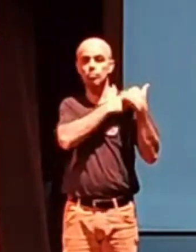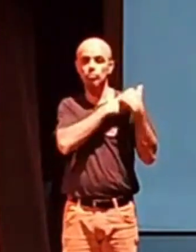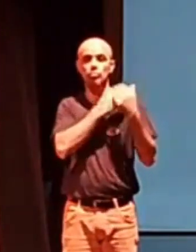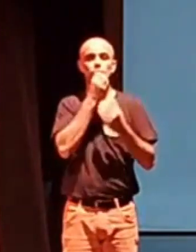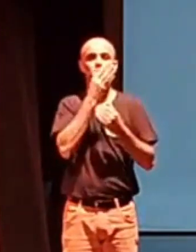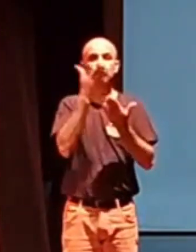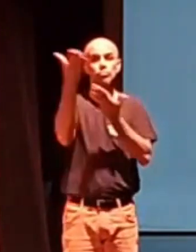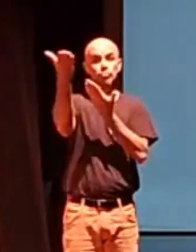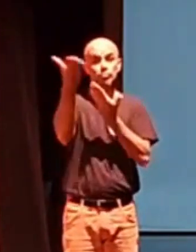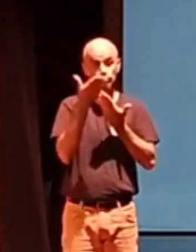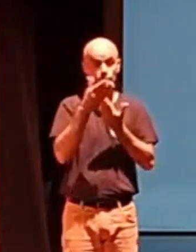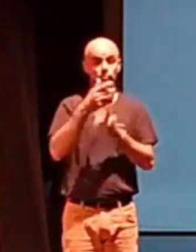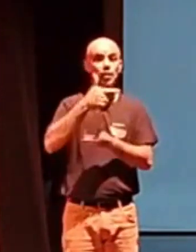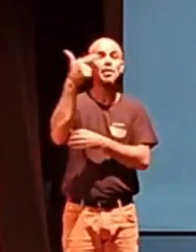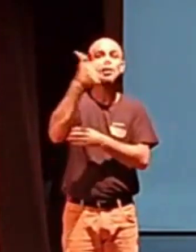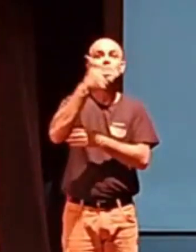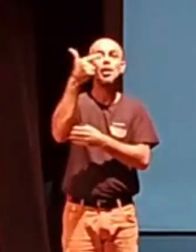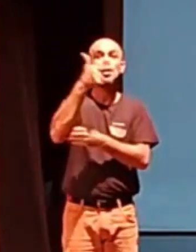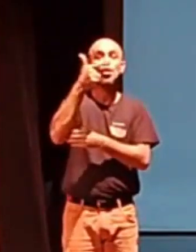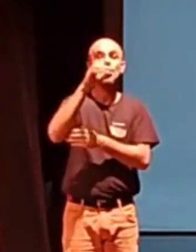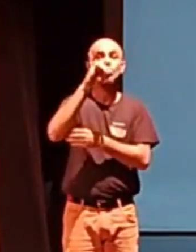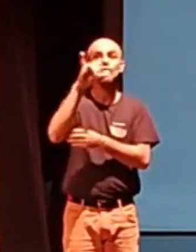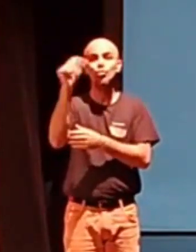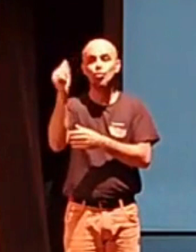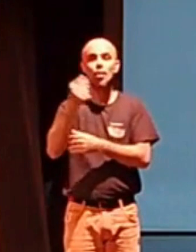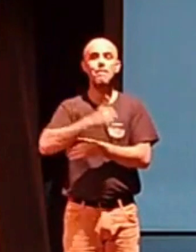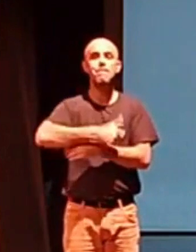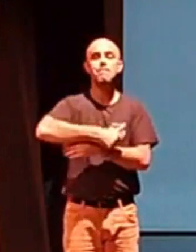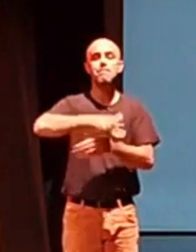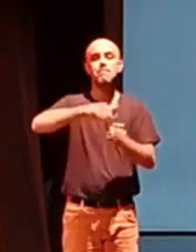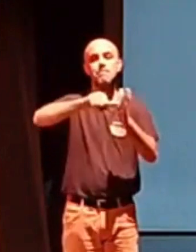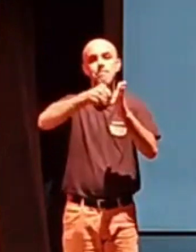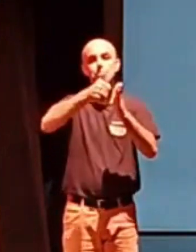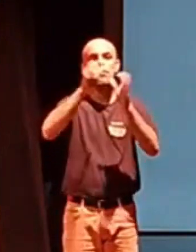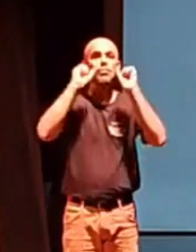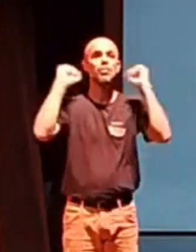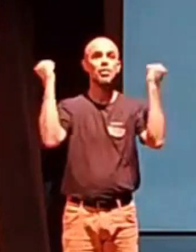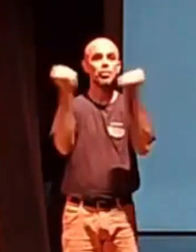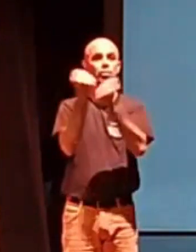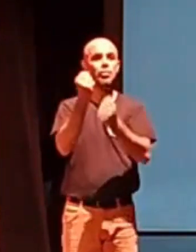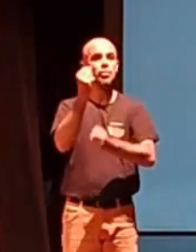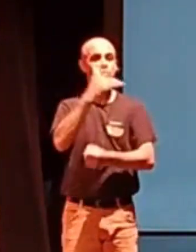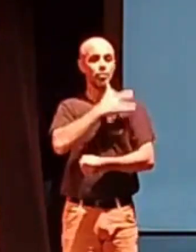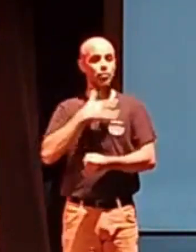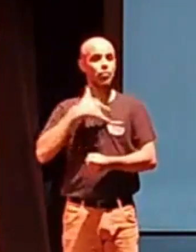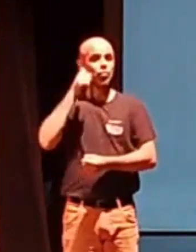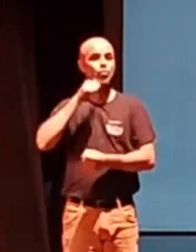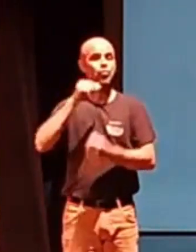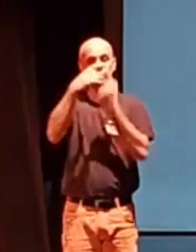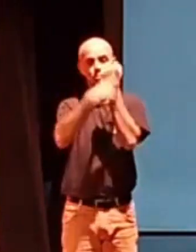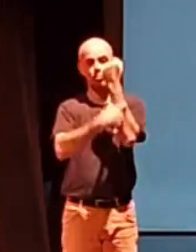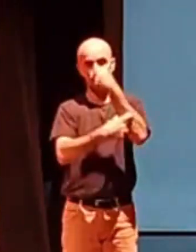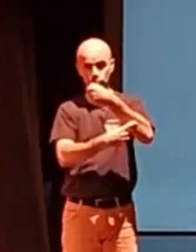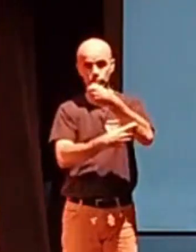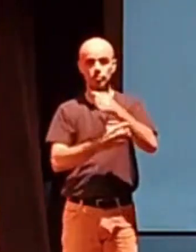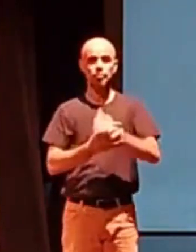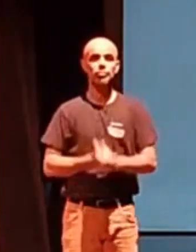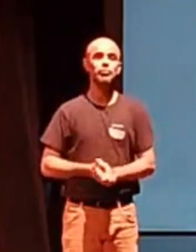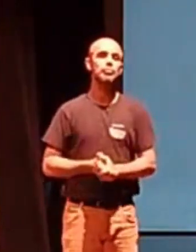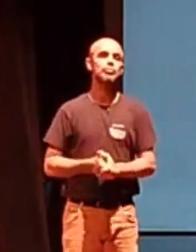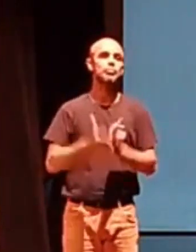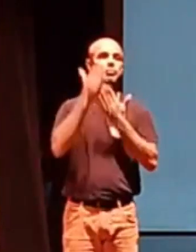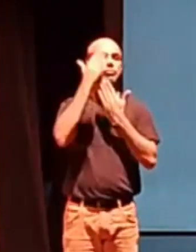todos bem-vindos ao segundo dia do primeiro seminário da Saúde da Mulher da Coluna e Escoliose. Muito obrigada a todos.